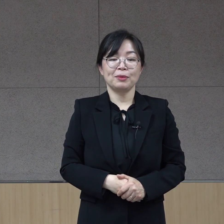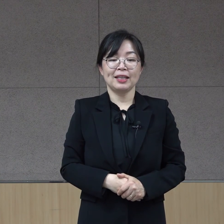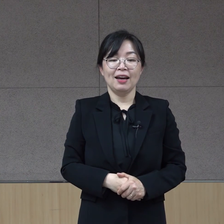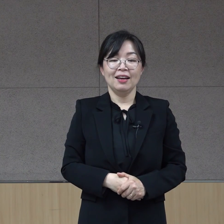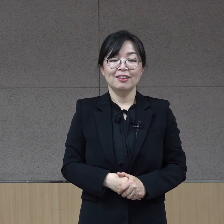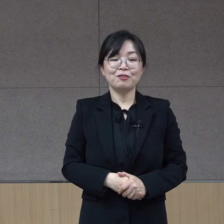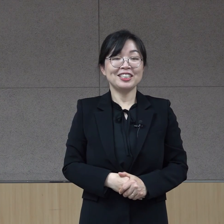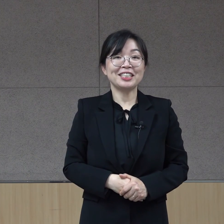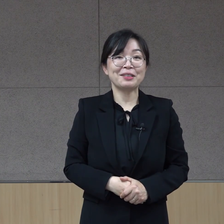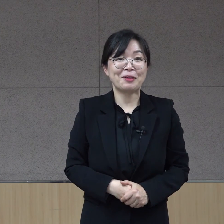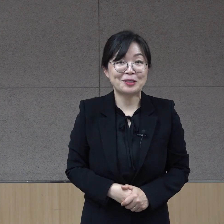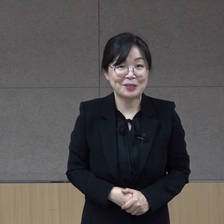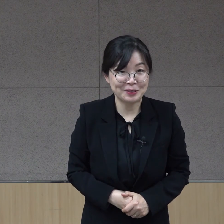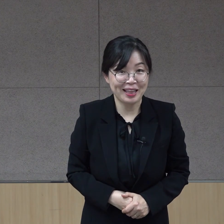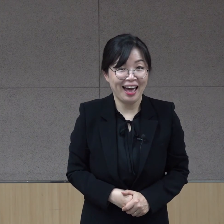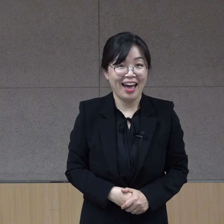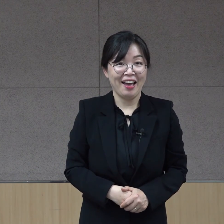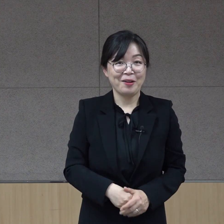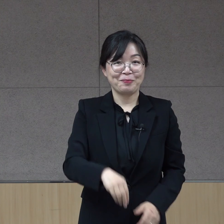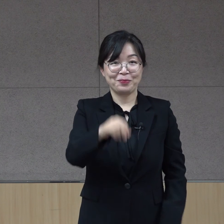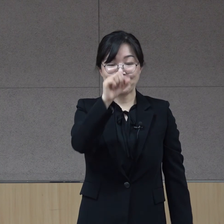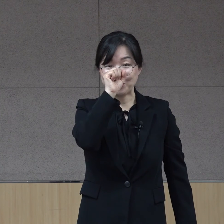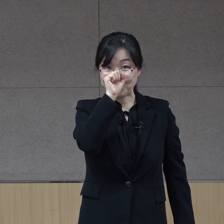수화입니다. 우리 지난 시간에 배웠죠. 좋다.